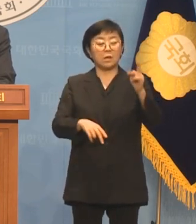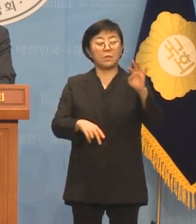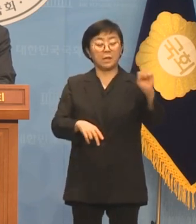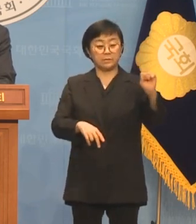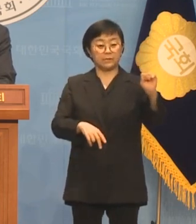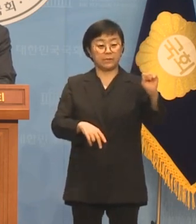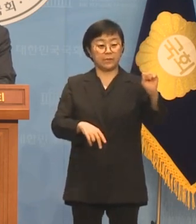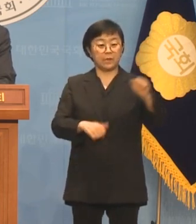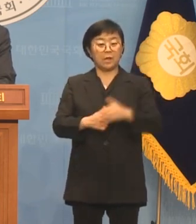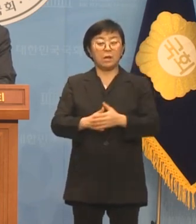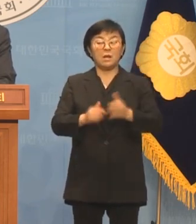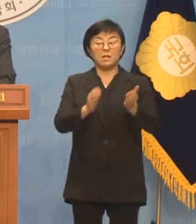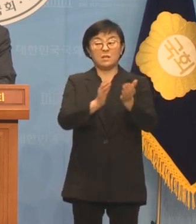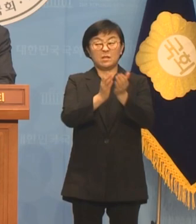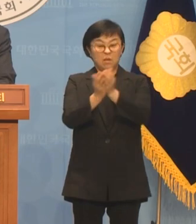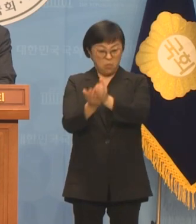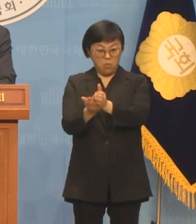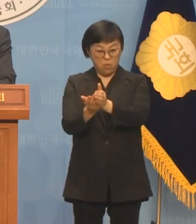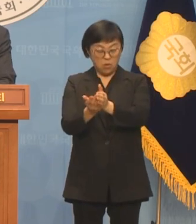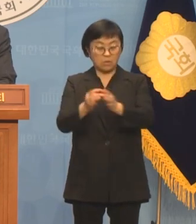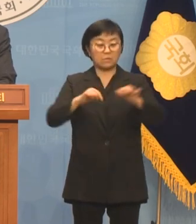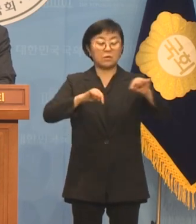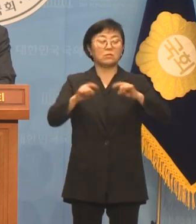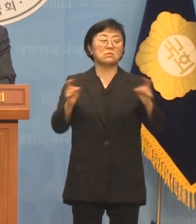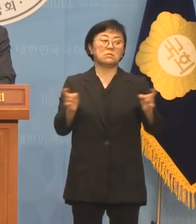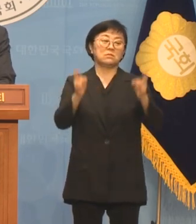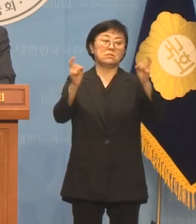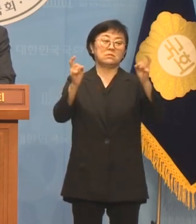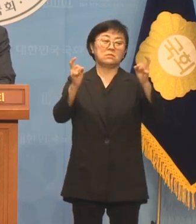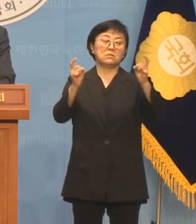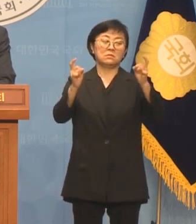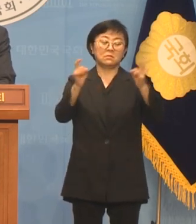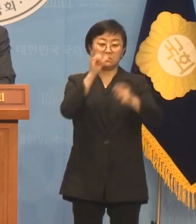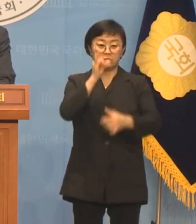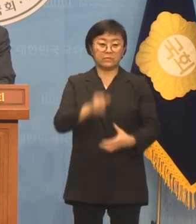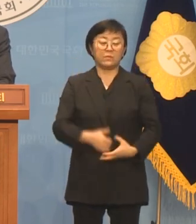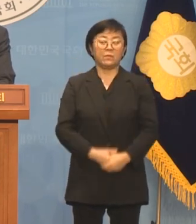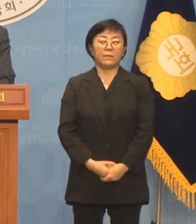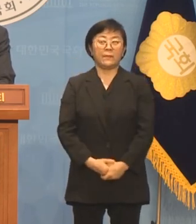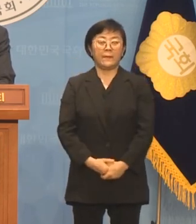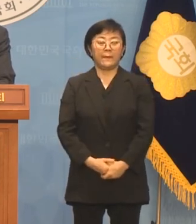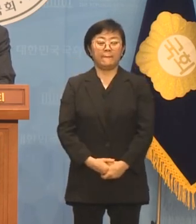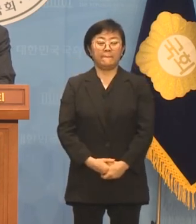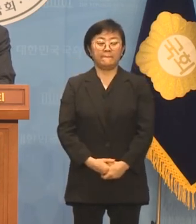KBS야말로 세월호를 정쟁화시키고 있는 것은 아닙니까?